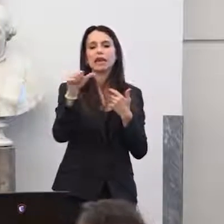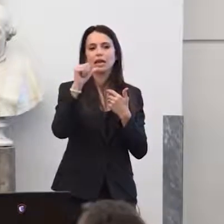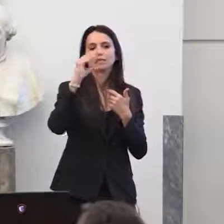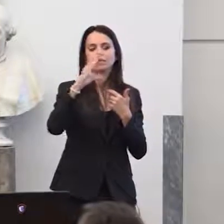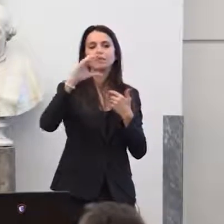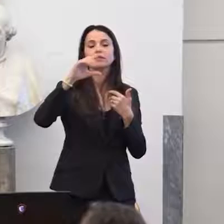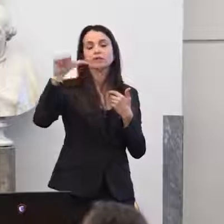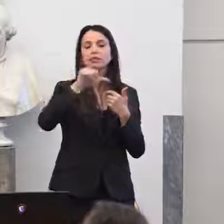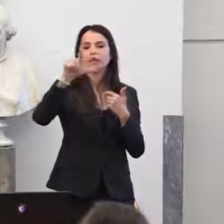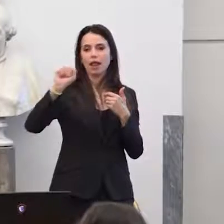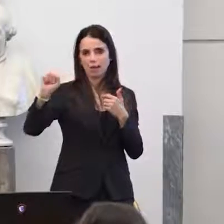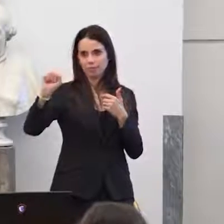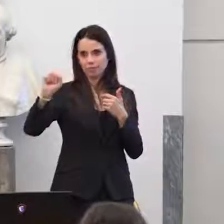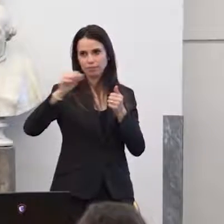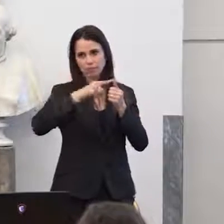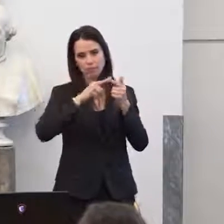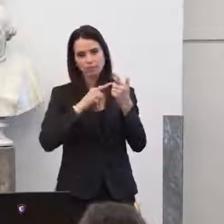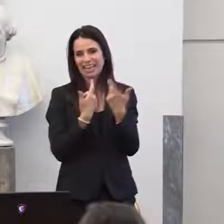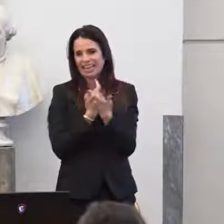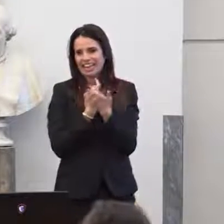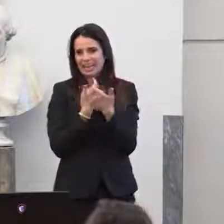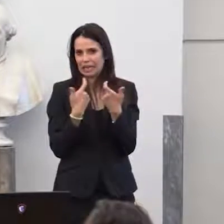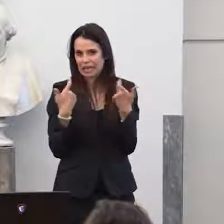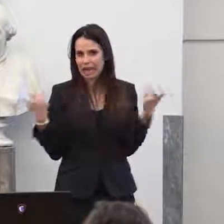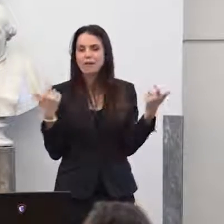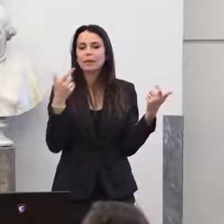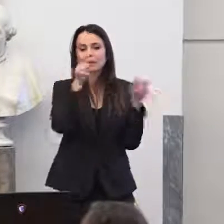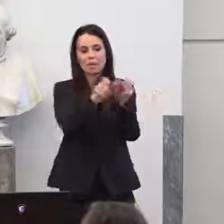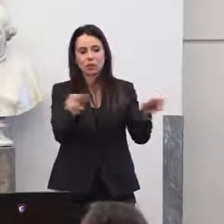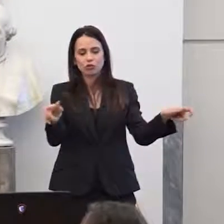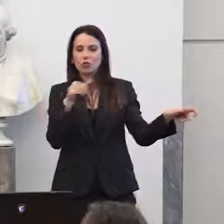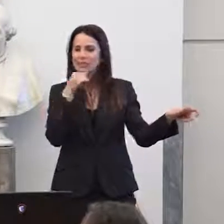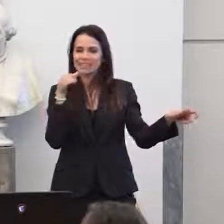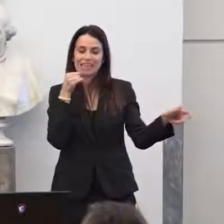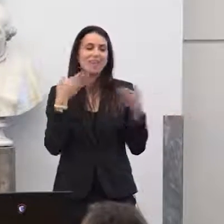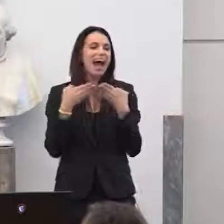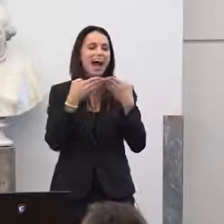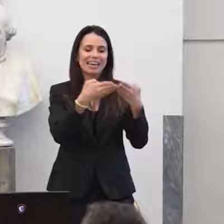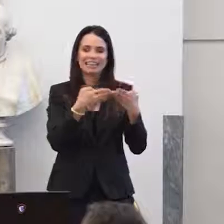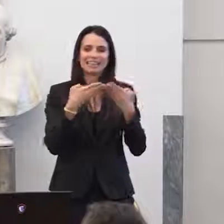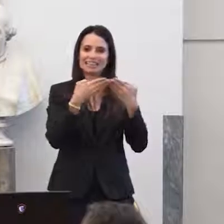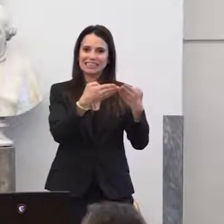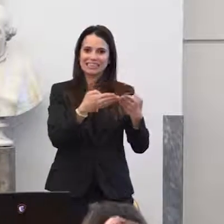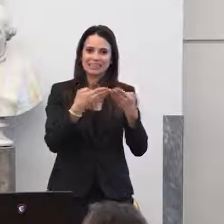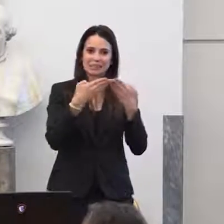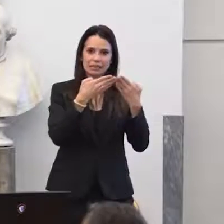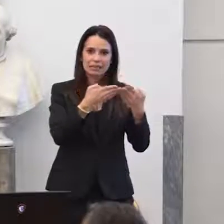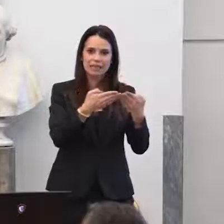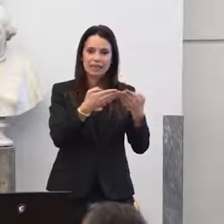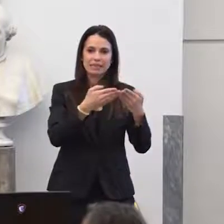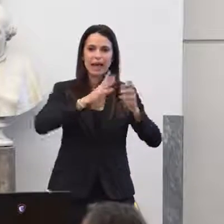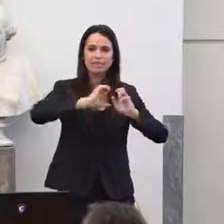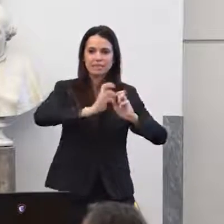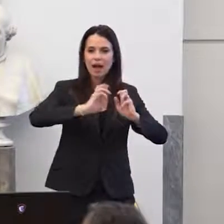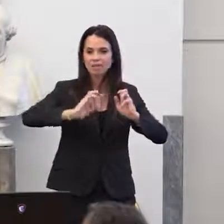sono persone che hanno evidentemente bisogno di un elevato grado assistenziale, si diceva prima, multidisciplinare,